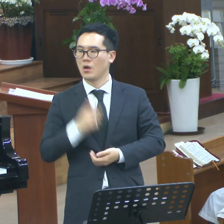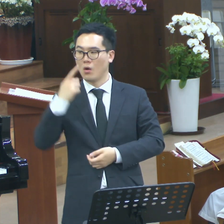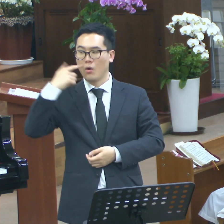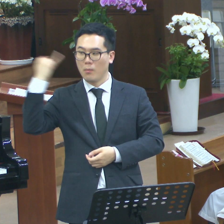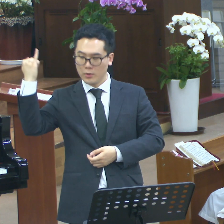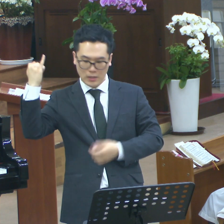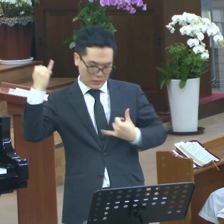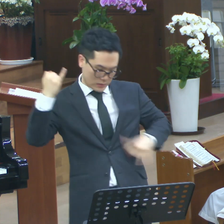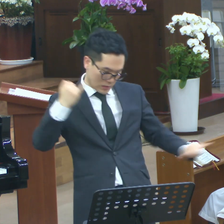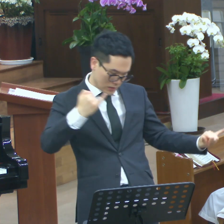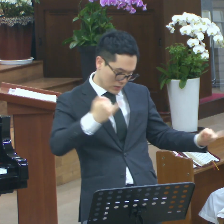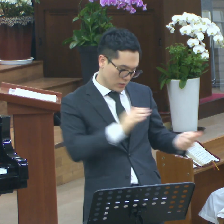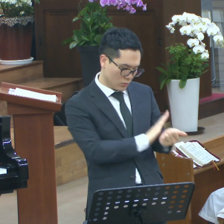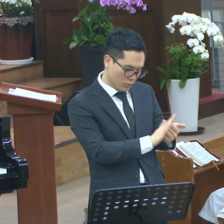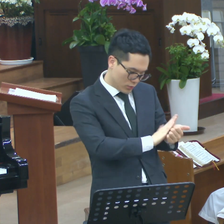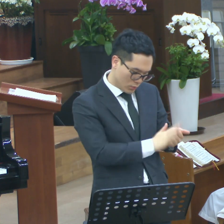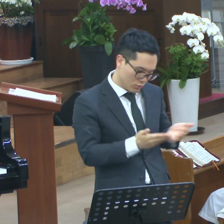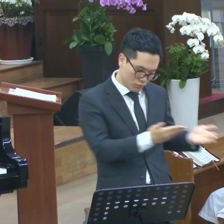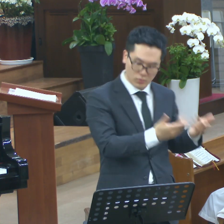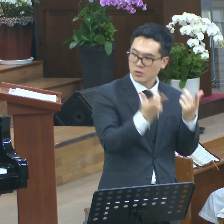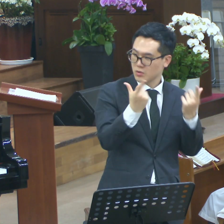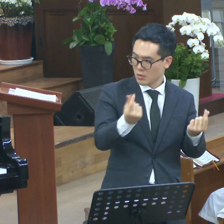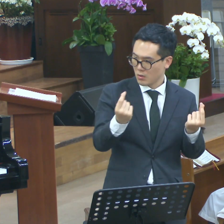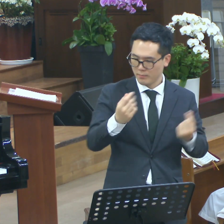너희가 예루살렘에서 위로를 받으리니.